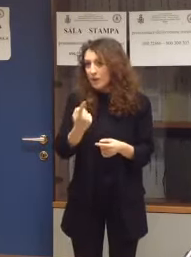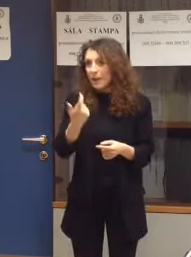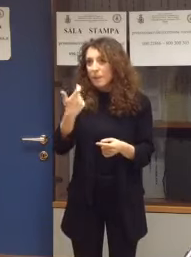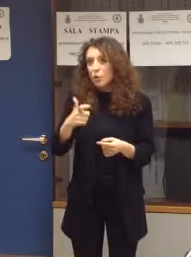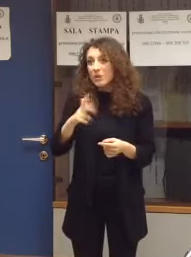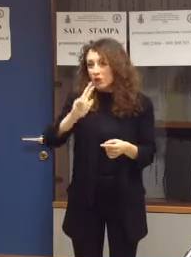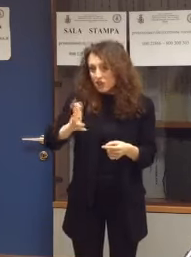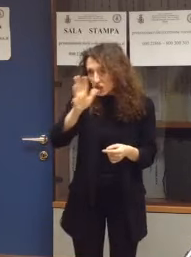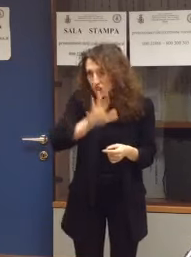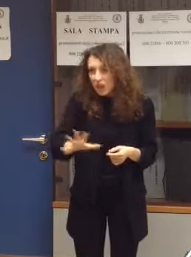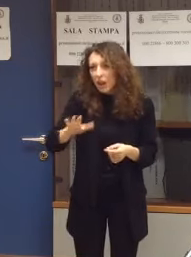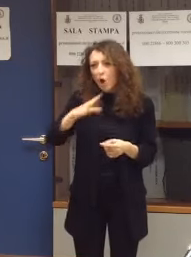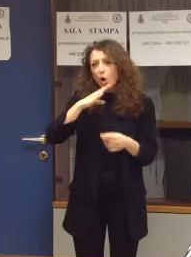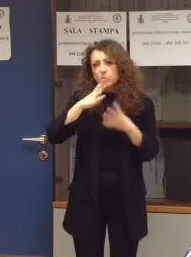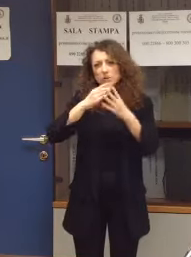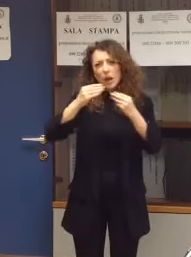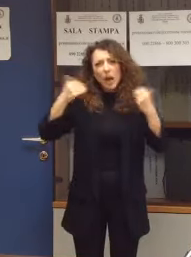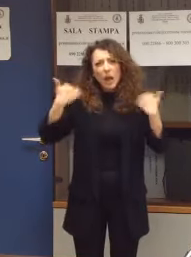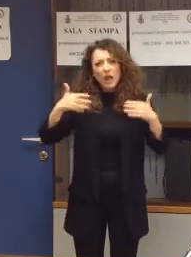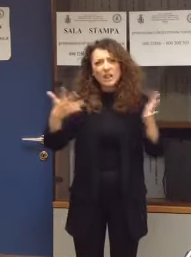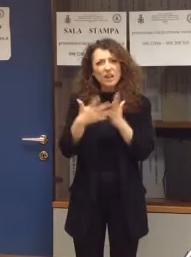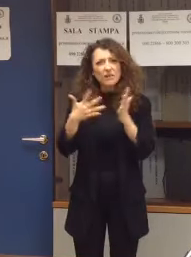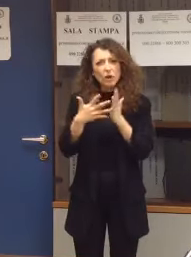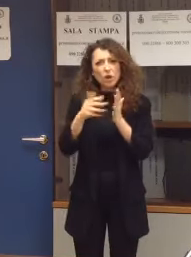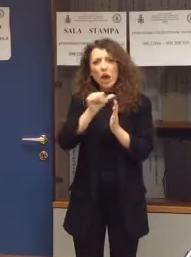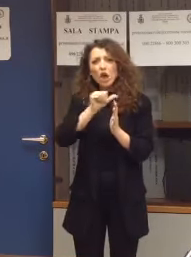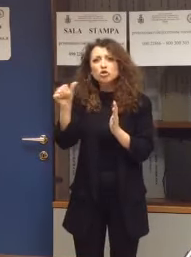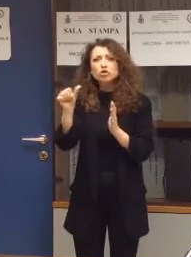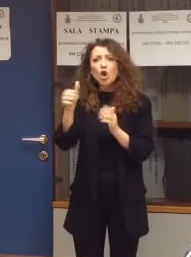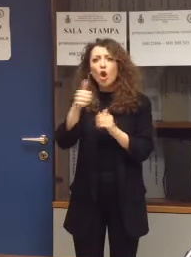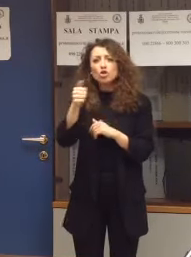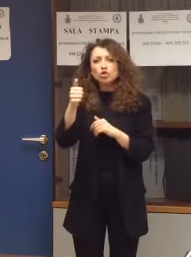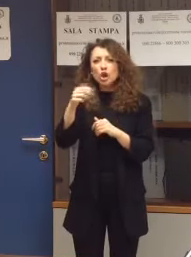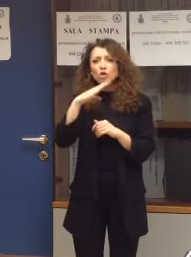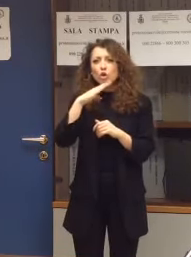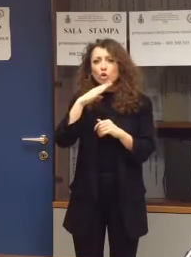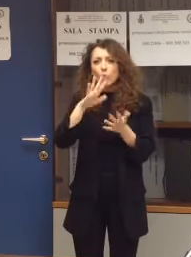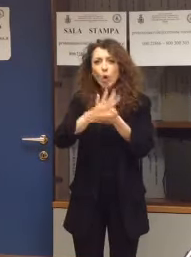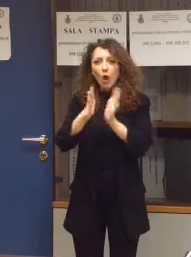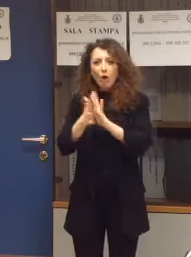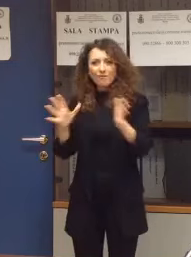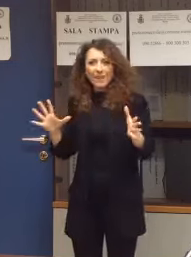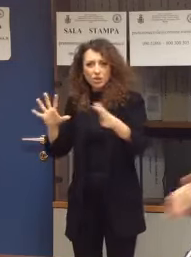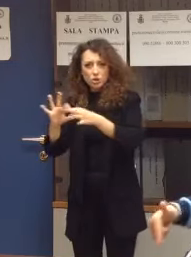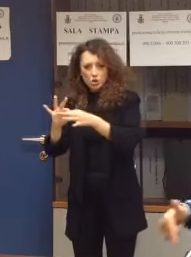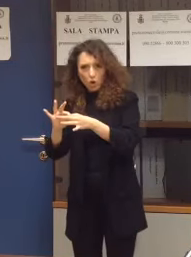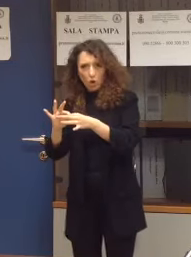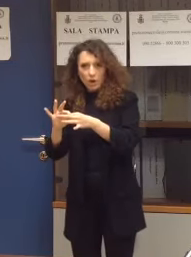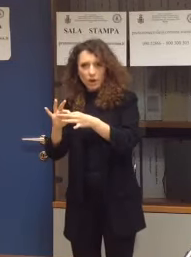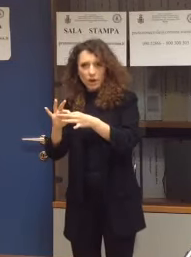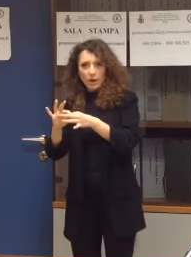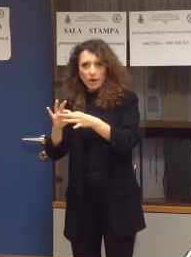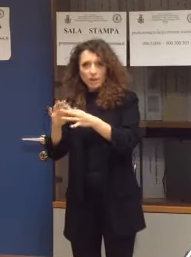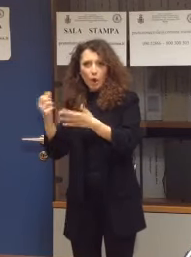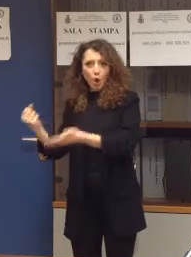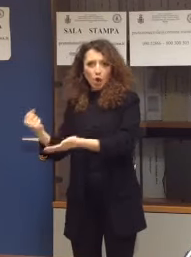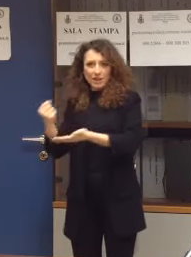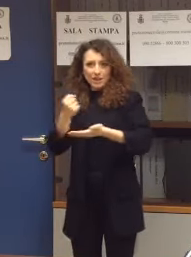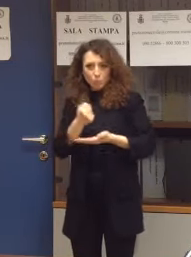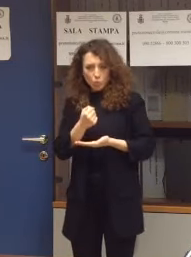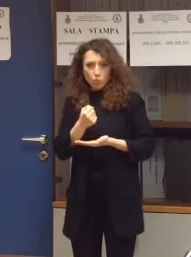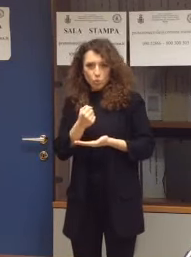150 comuni mi pare hanno firmato l'atto di adesione, la convenzione, compreso noi, per usufruire di questo contributo,